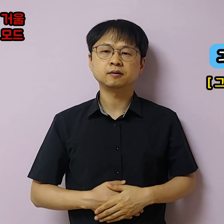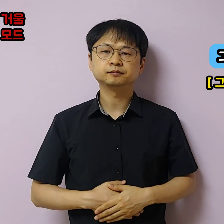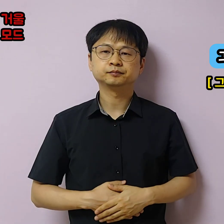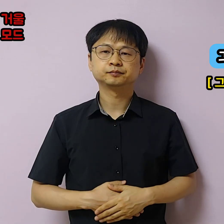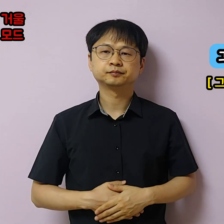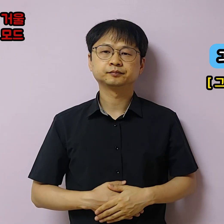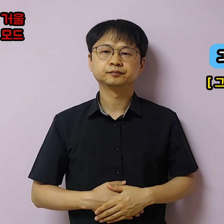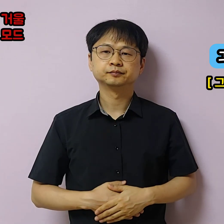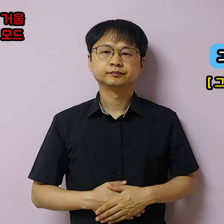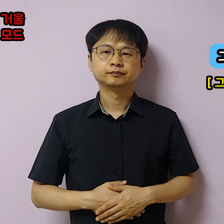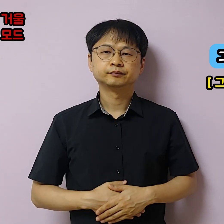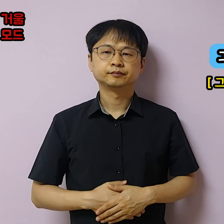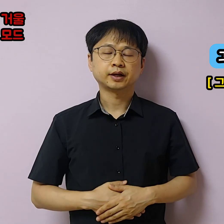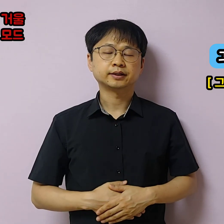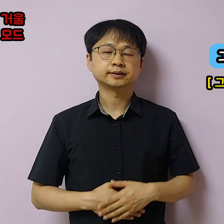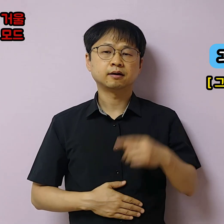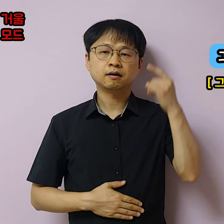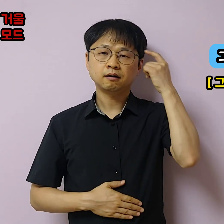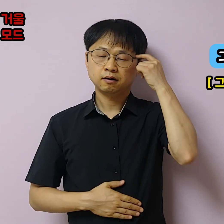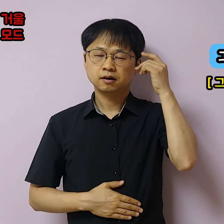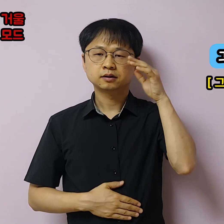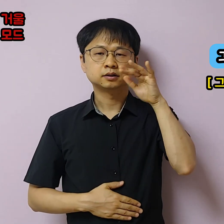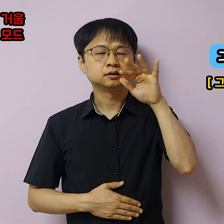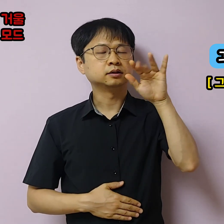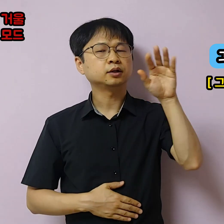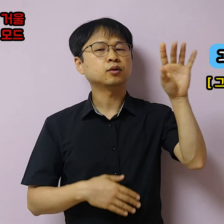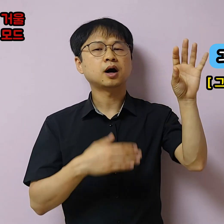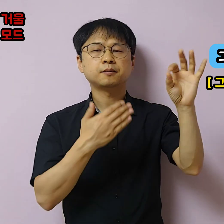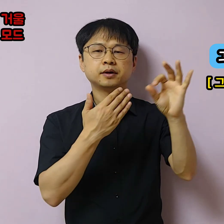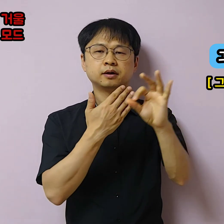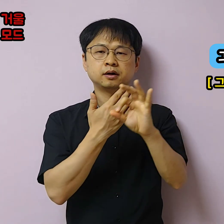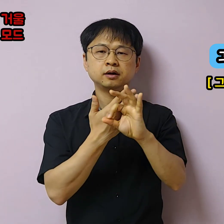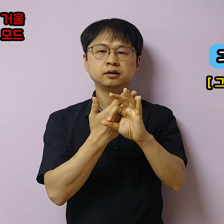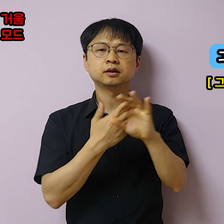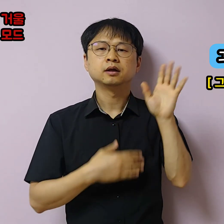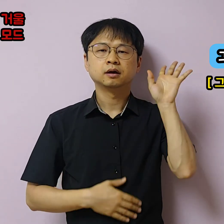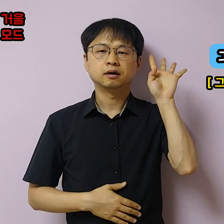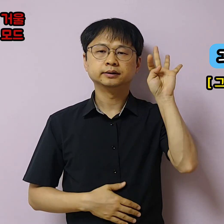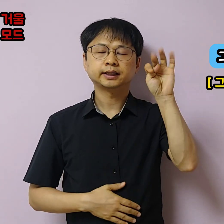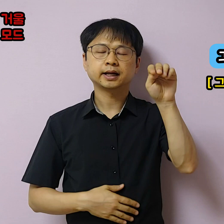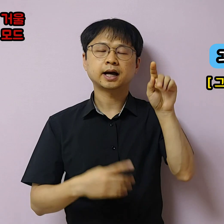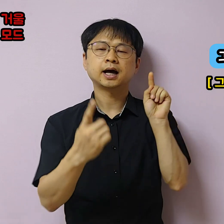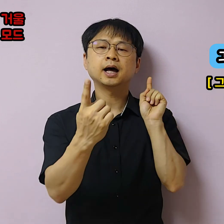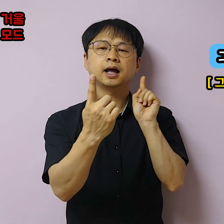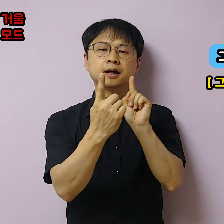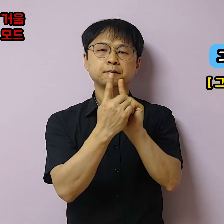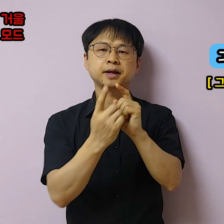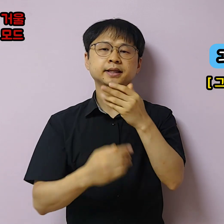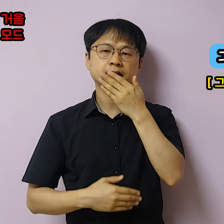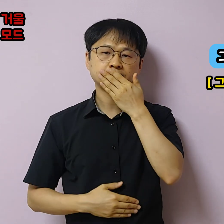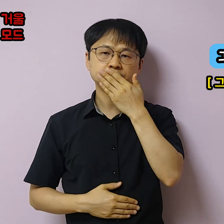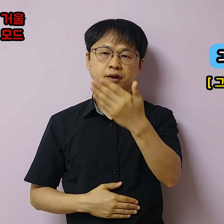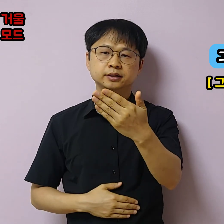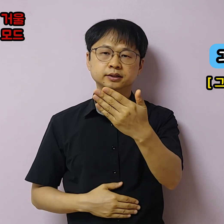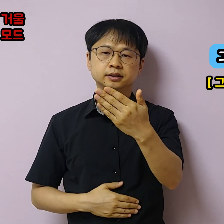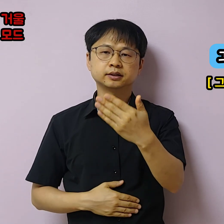배웠네요. 네, 그래서 그리워하면 언젠가 만나게 되는